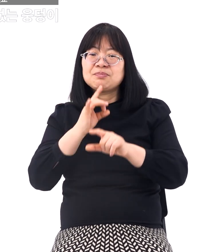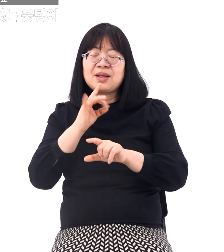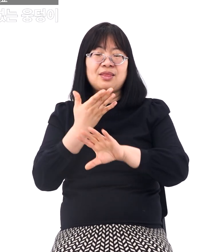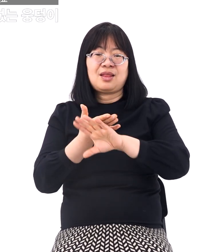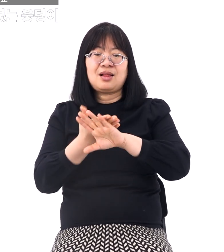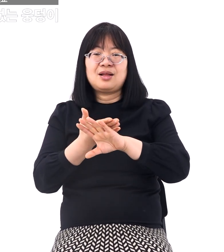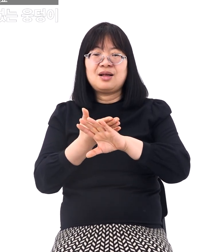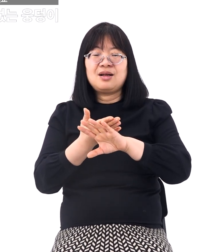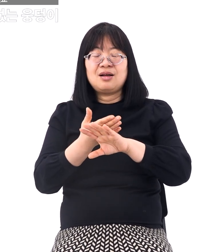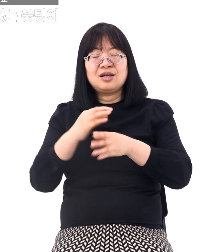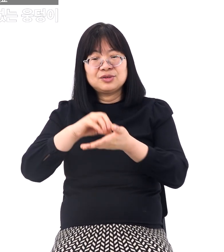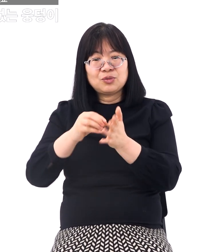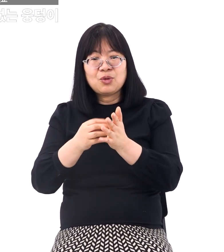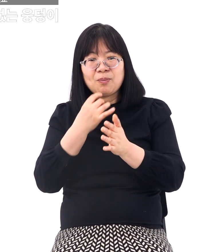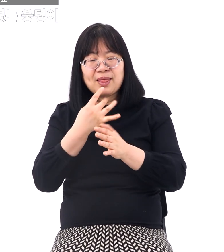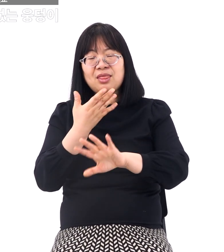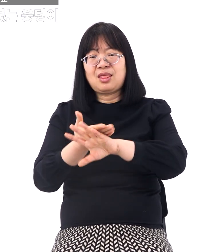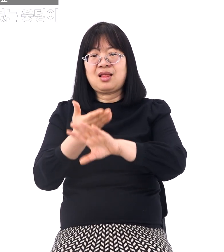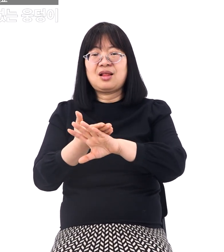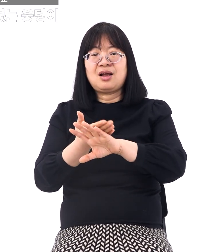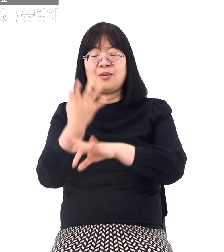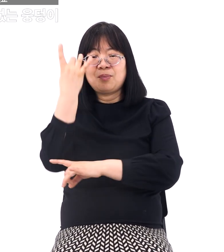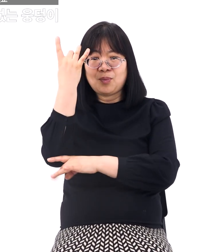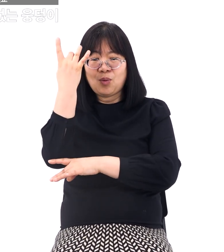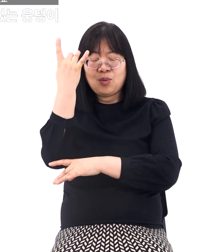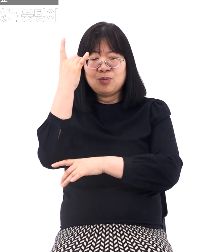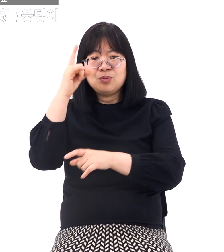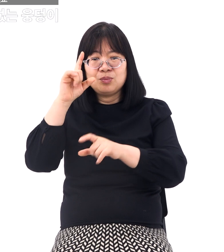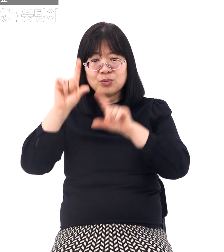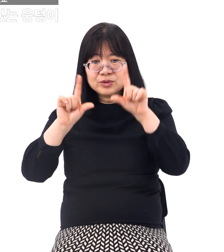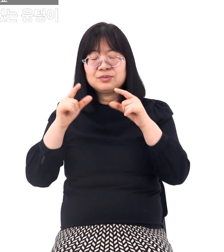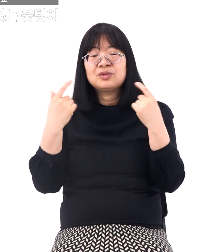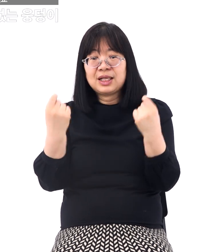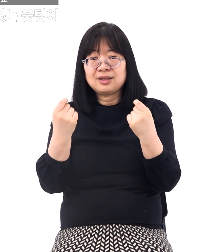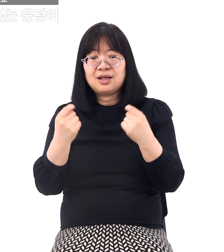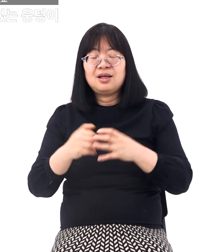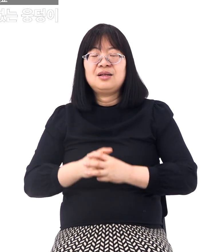뿐이지, 정도가 좀 다를 뿐이지 본질은 똑같아요.